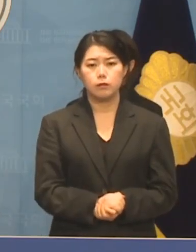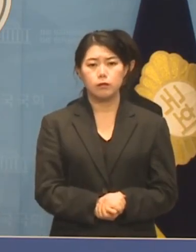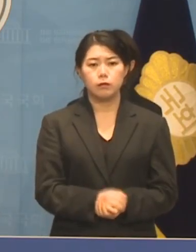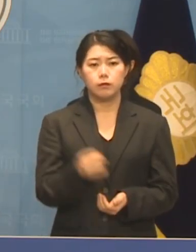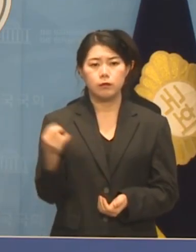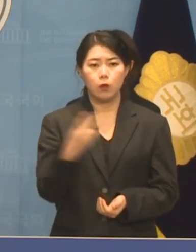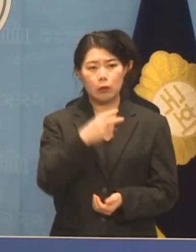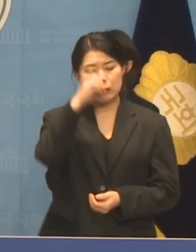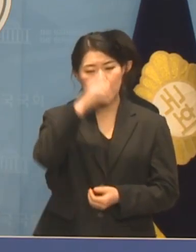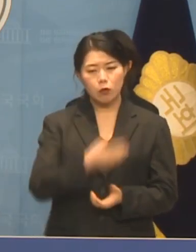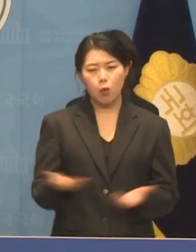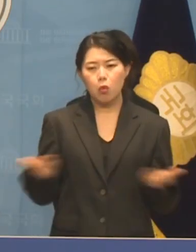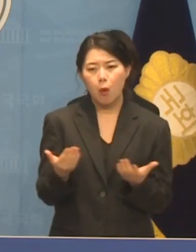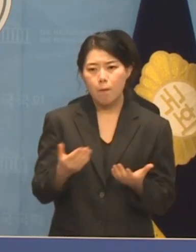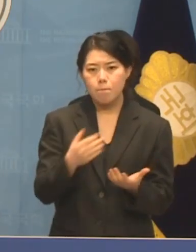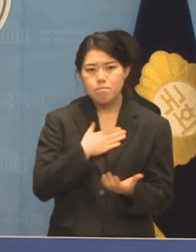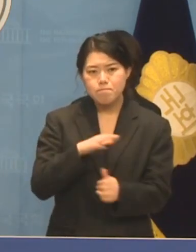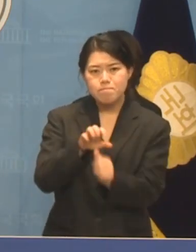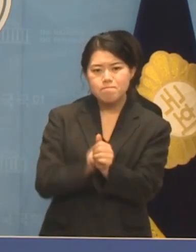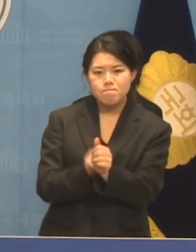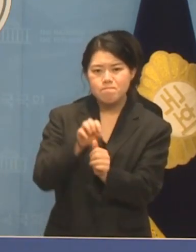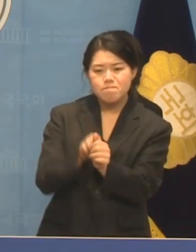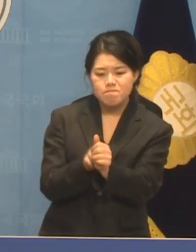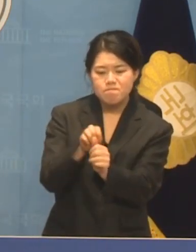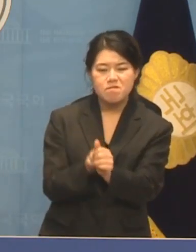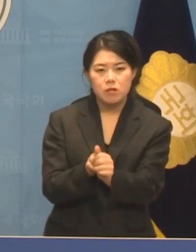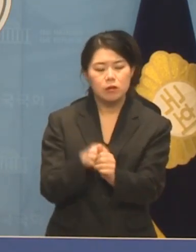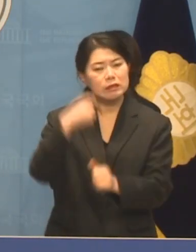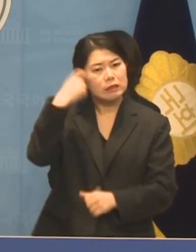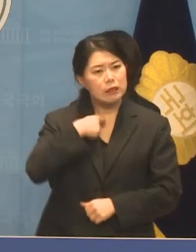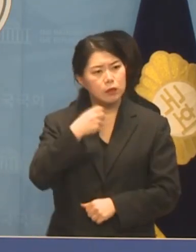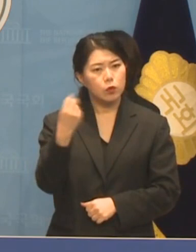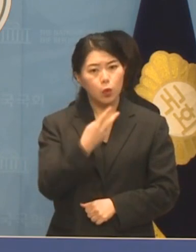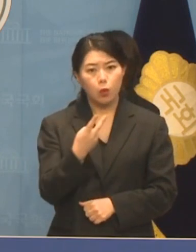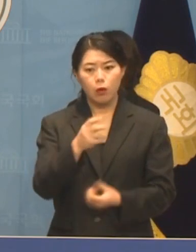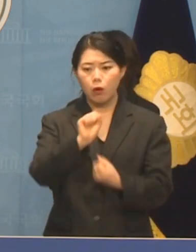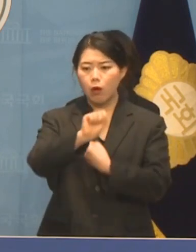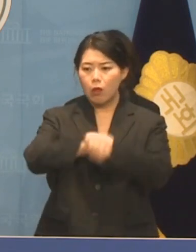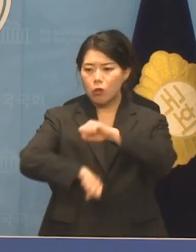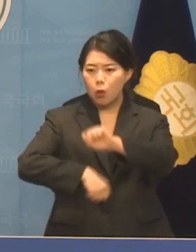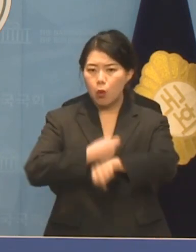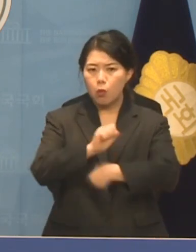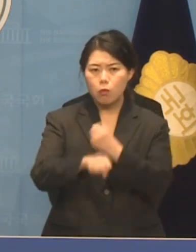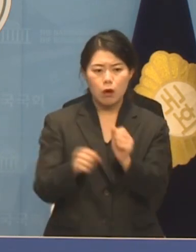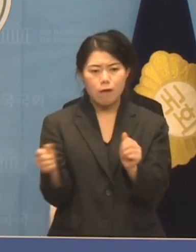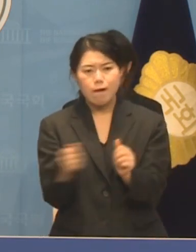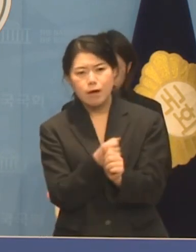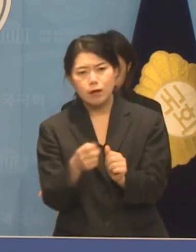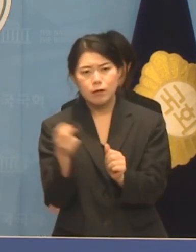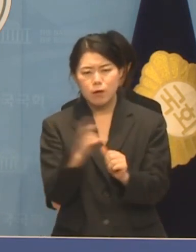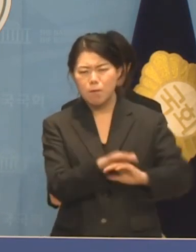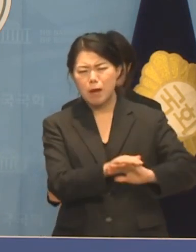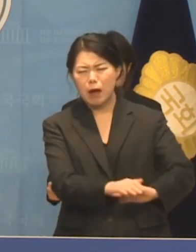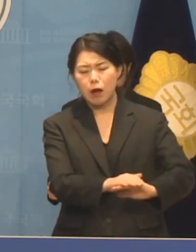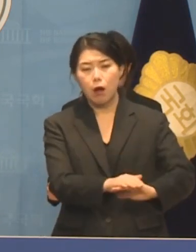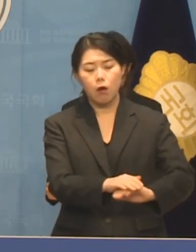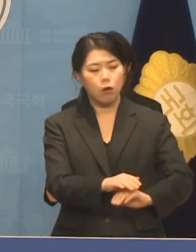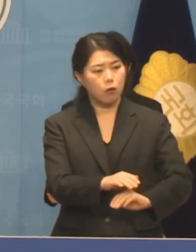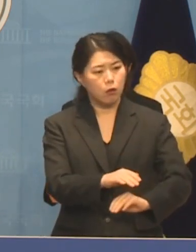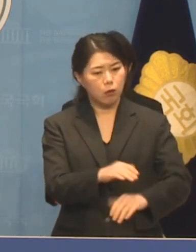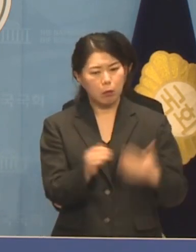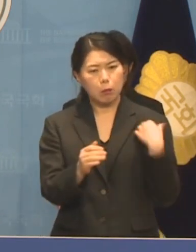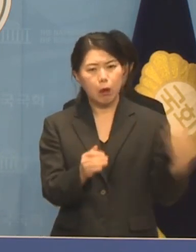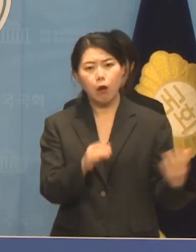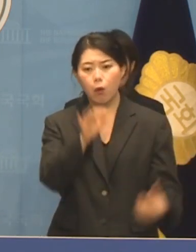일종의 노동력 착취와 그리고 심지어 동물 학대 방치까지 발생하는 단체임을 알게